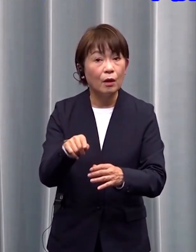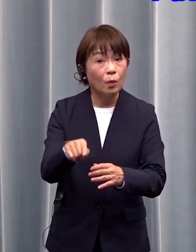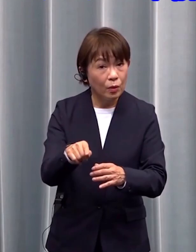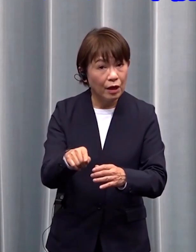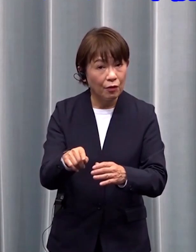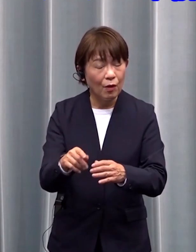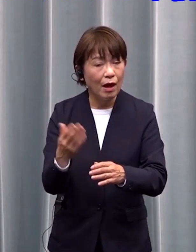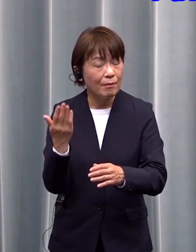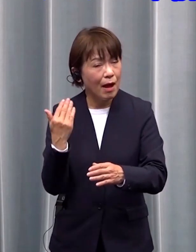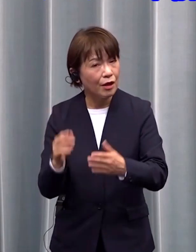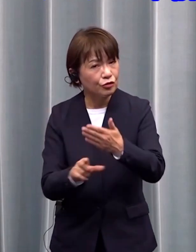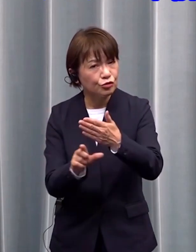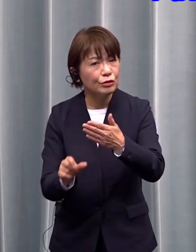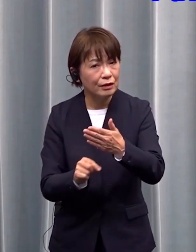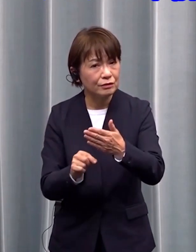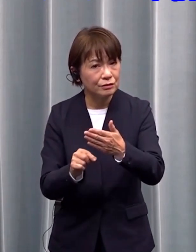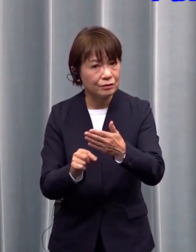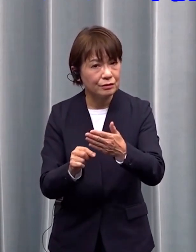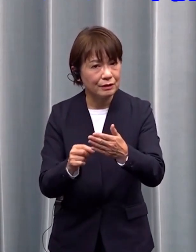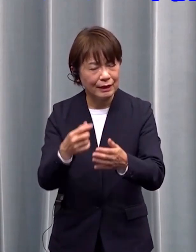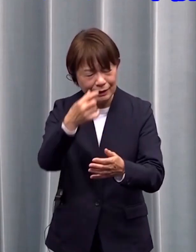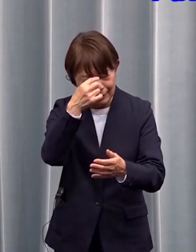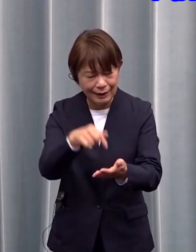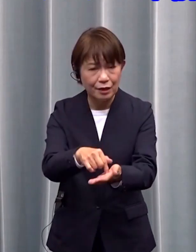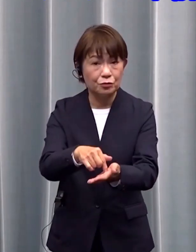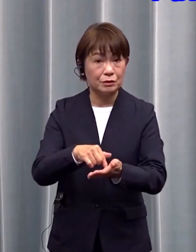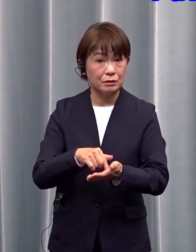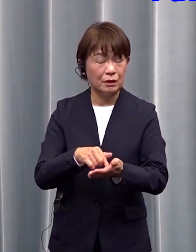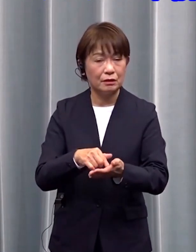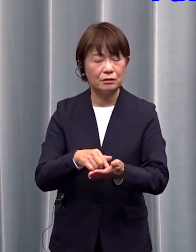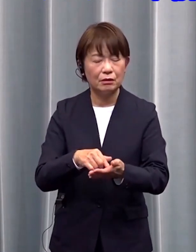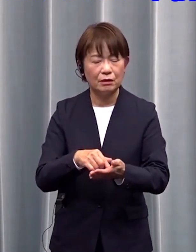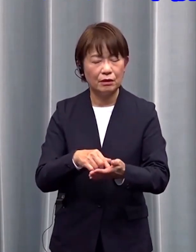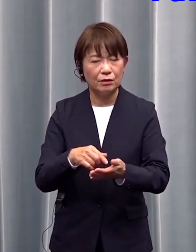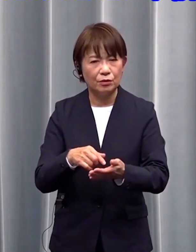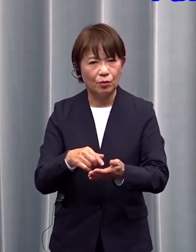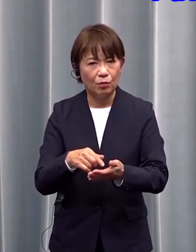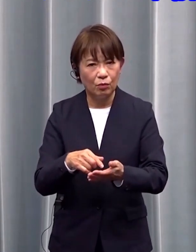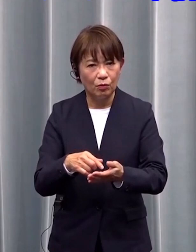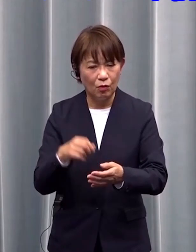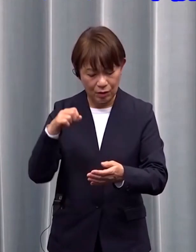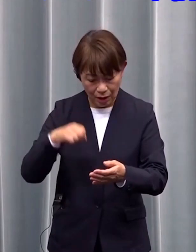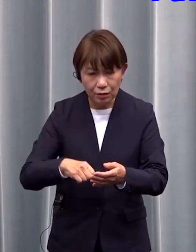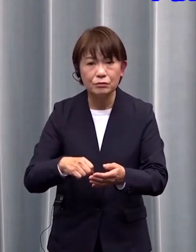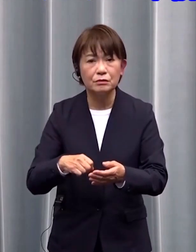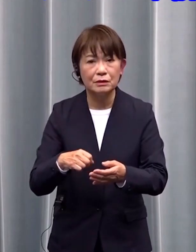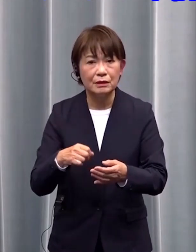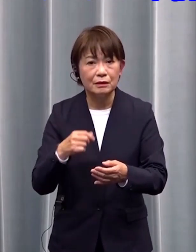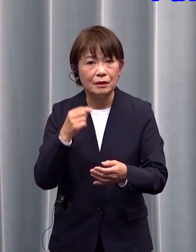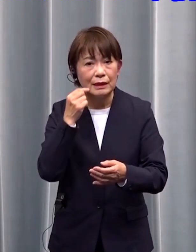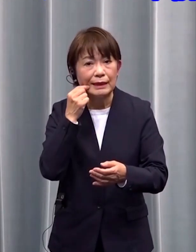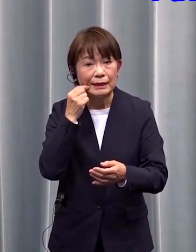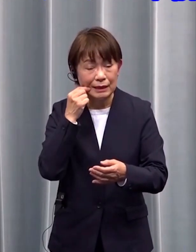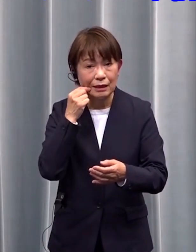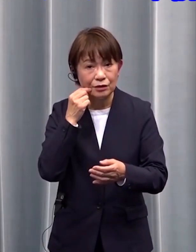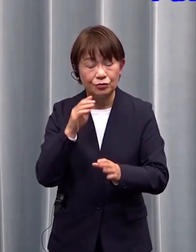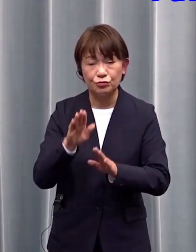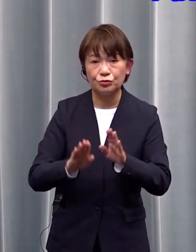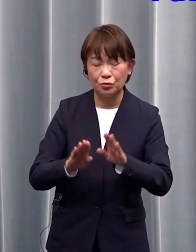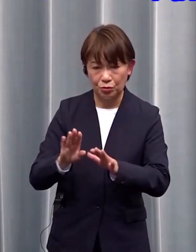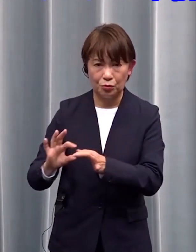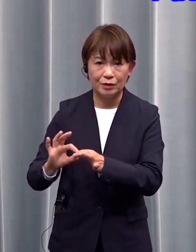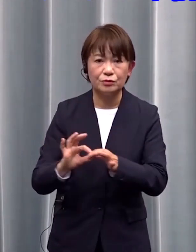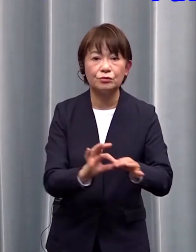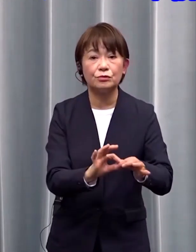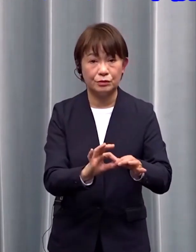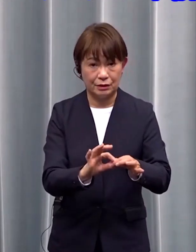在籍確認が取れないと。間に弁護士を入れて陳述書を出しても、 財政確認が取れないという、まあ、未だ3ヶ月経っても